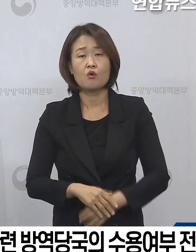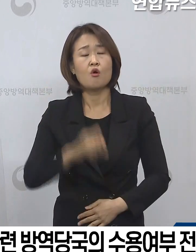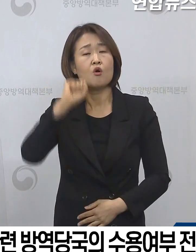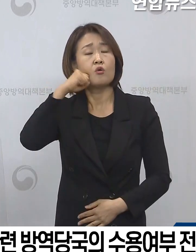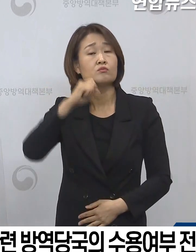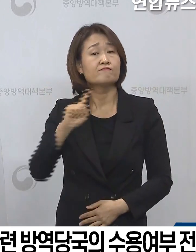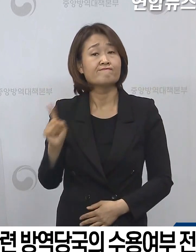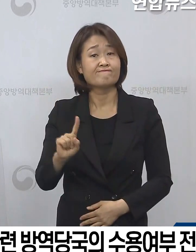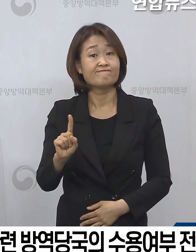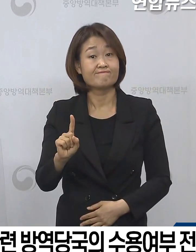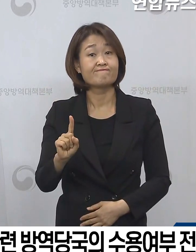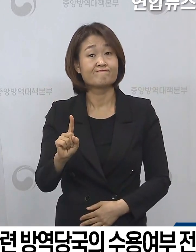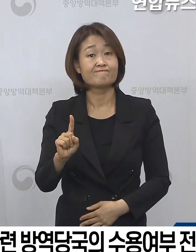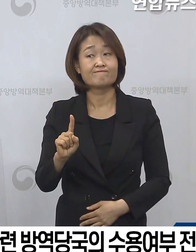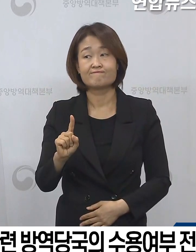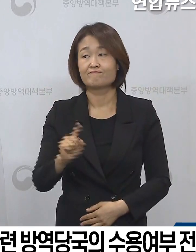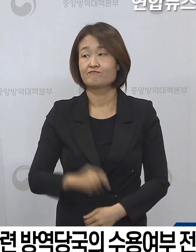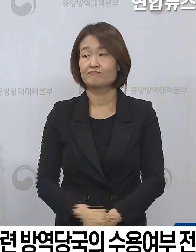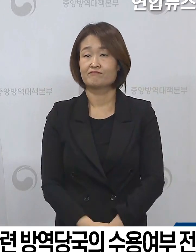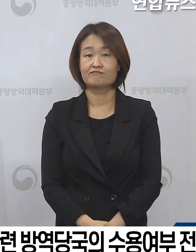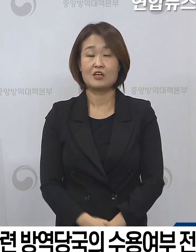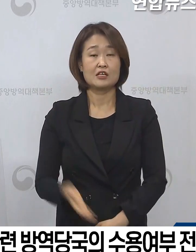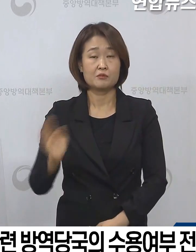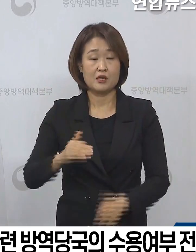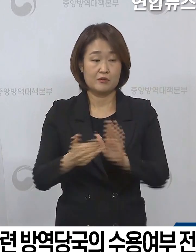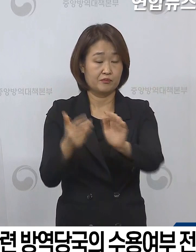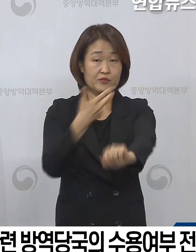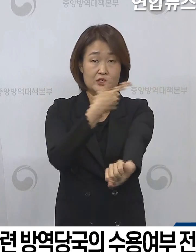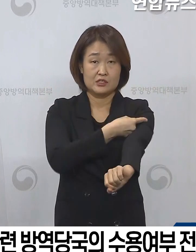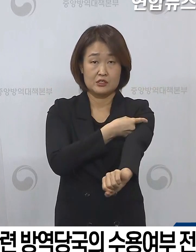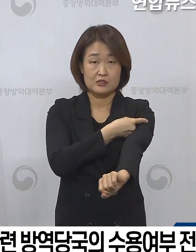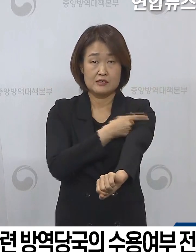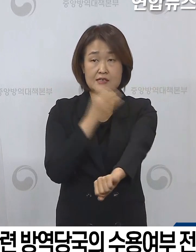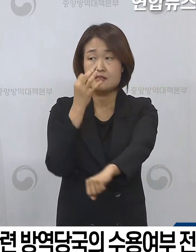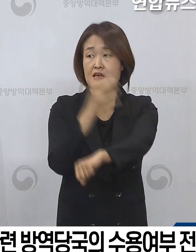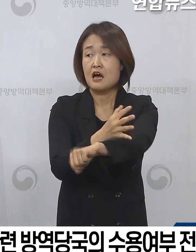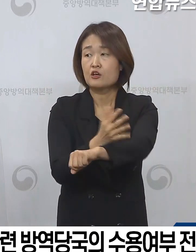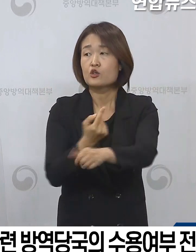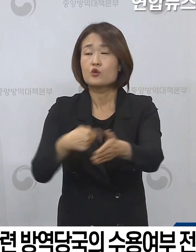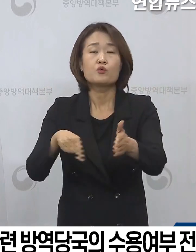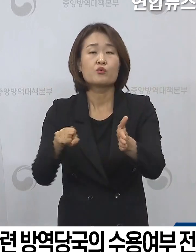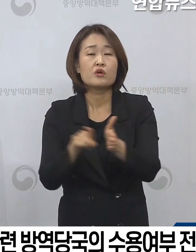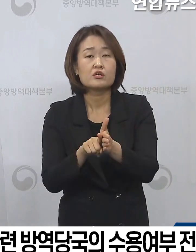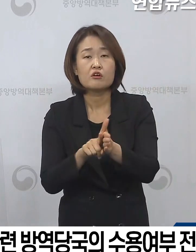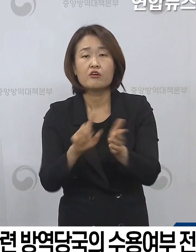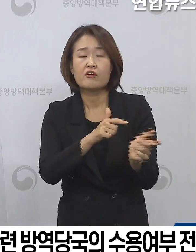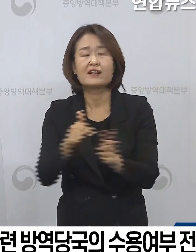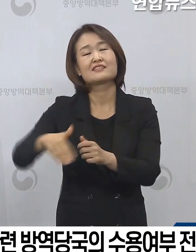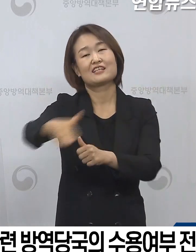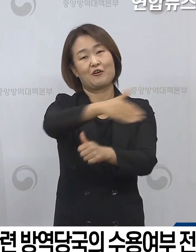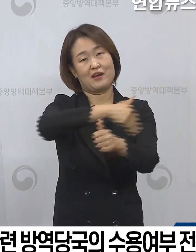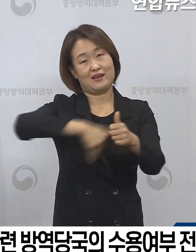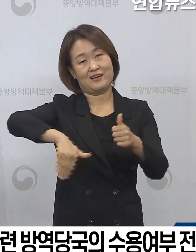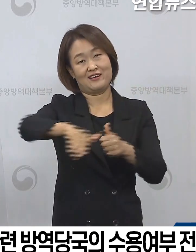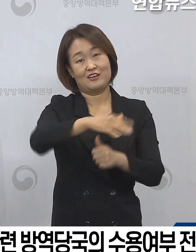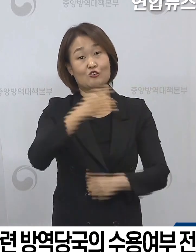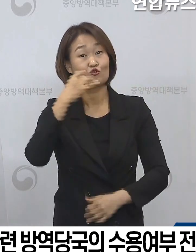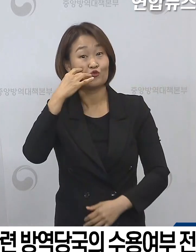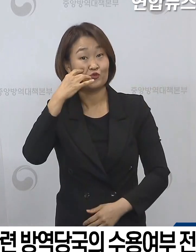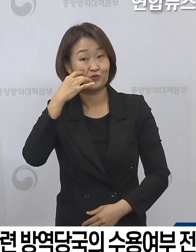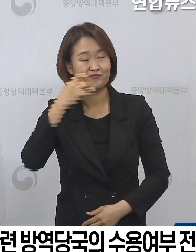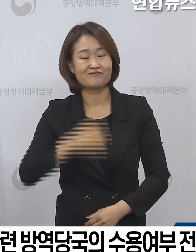어려움이 있는지 또 그럼에도 불구하고 배 친 확보를 위해서 불가피한 것 등 전반적인 상황에 대해서 질문